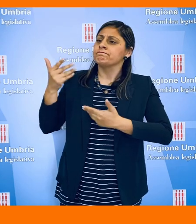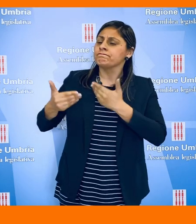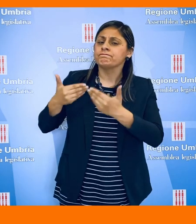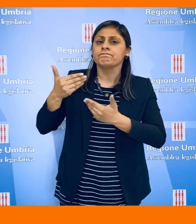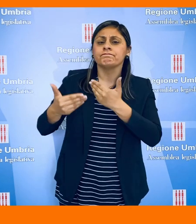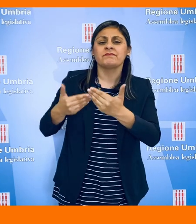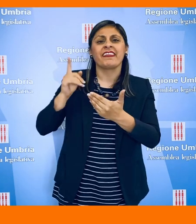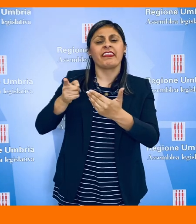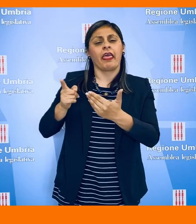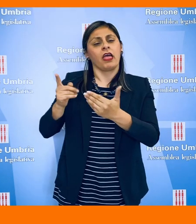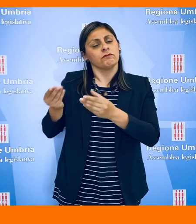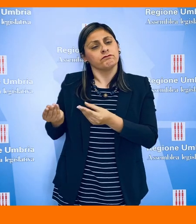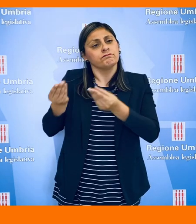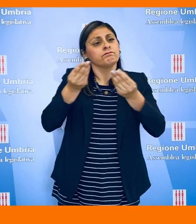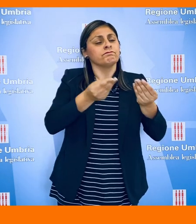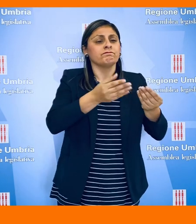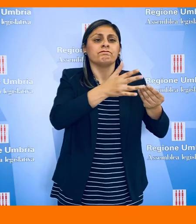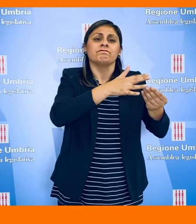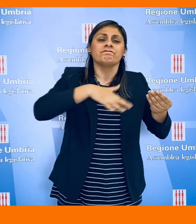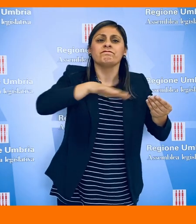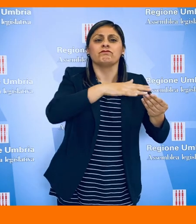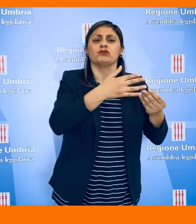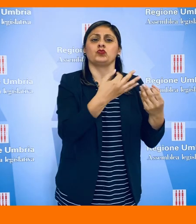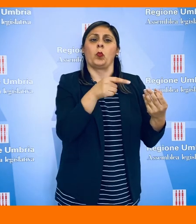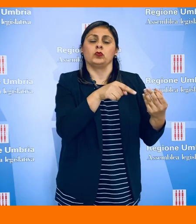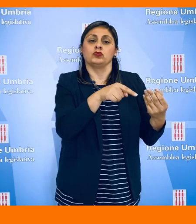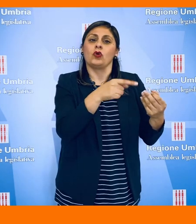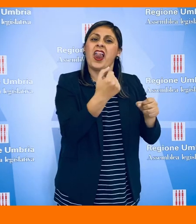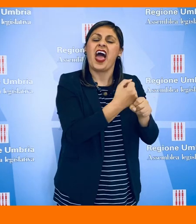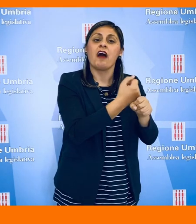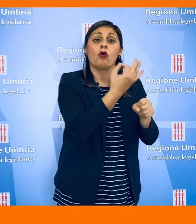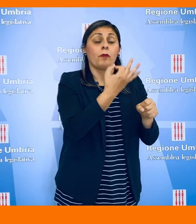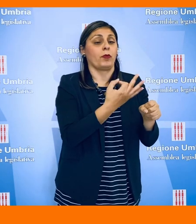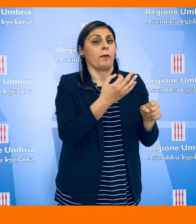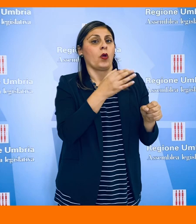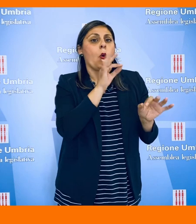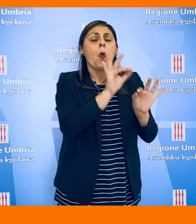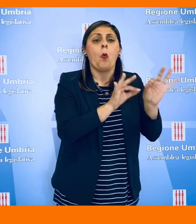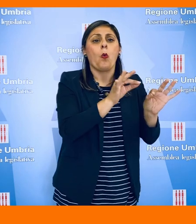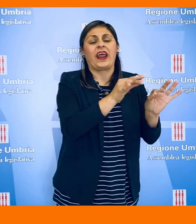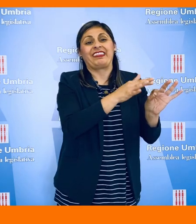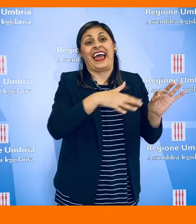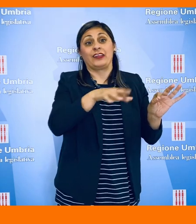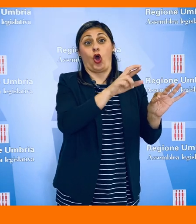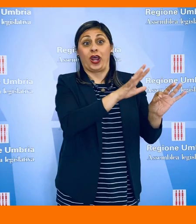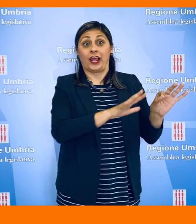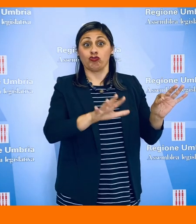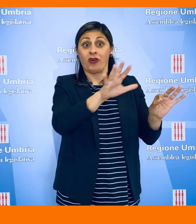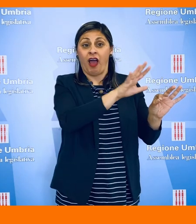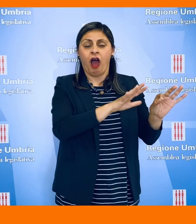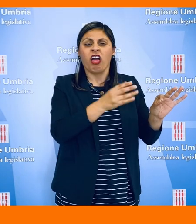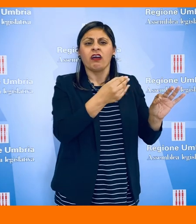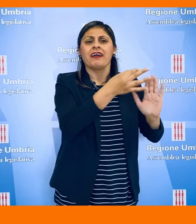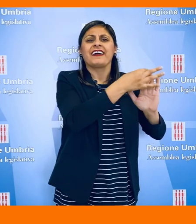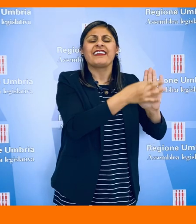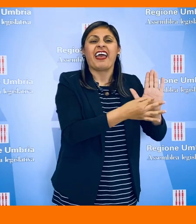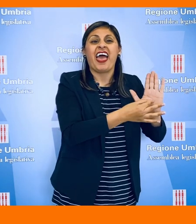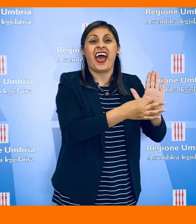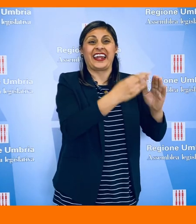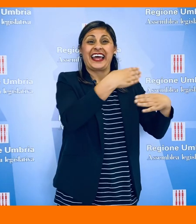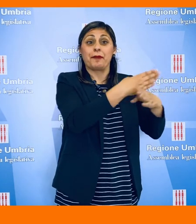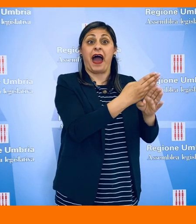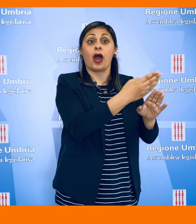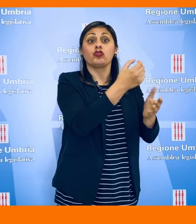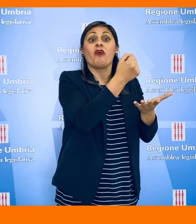istituzionali competenti il lavoro a difesa degli interessi del territorio regionale al fine di mantenere invariati i criteri di riparto del